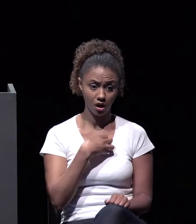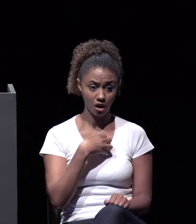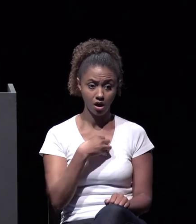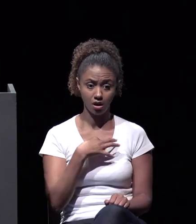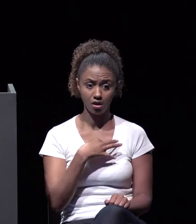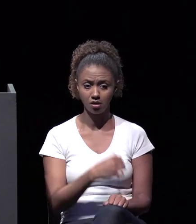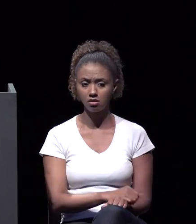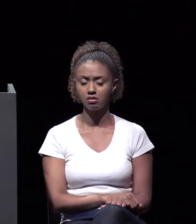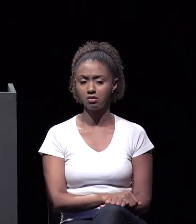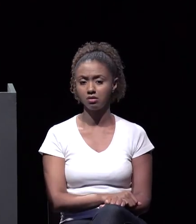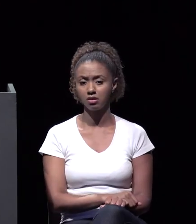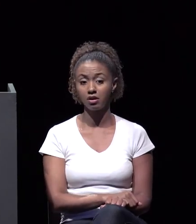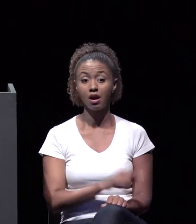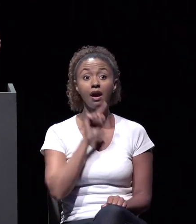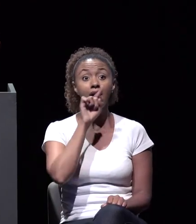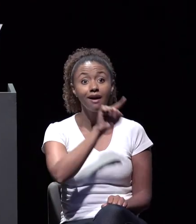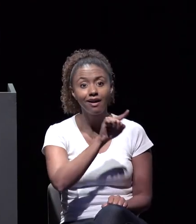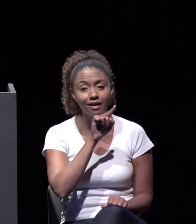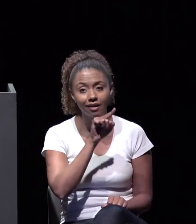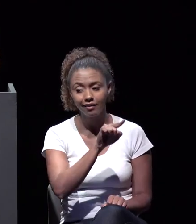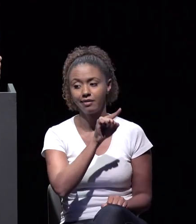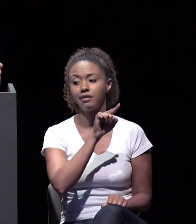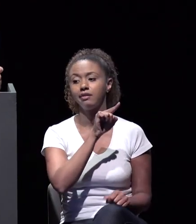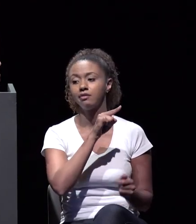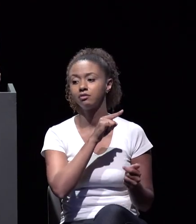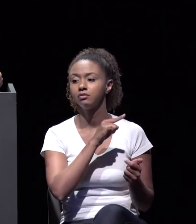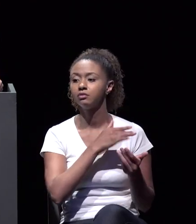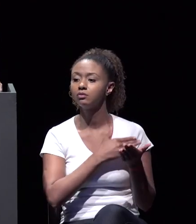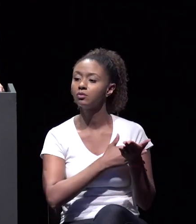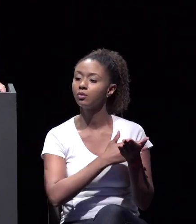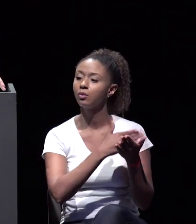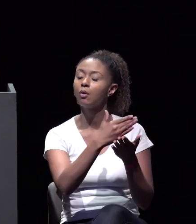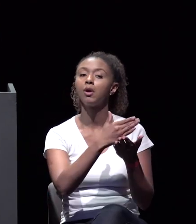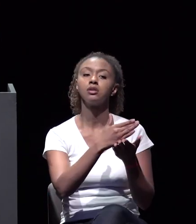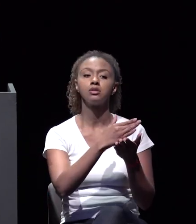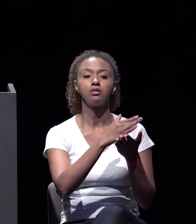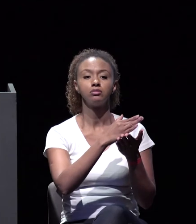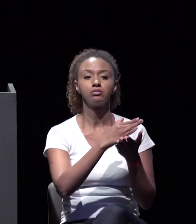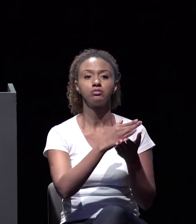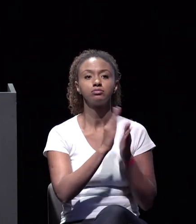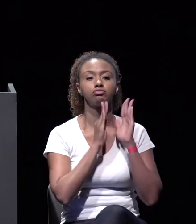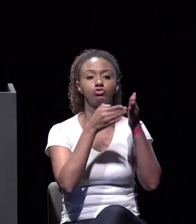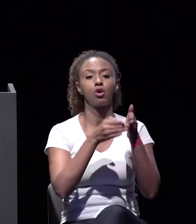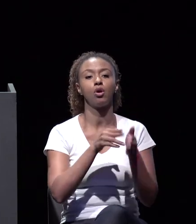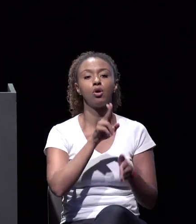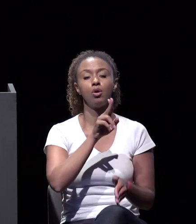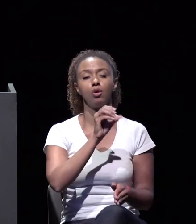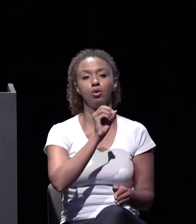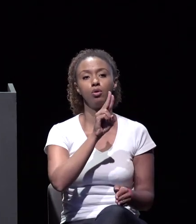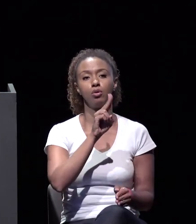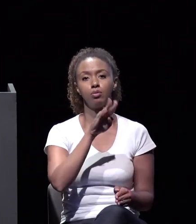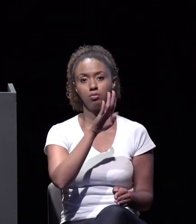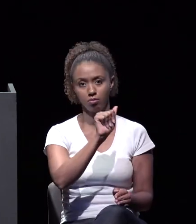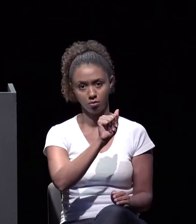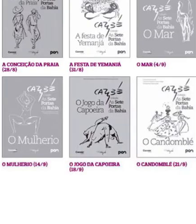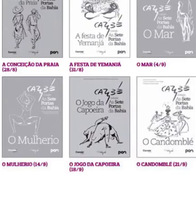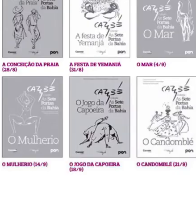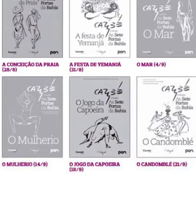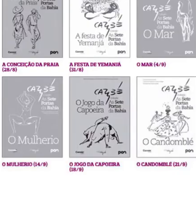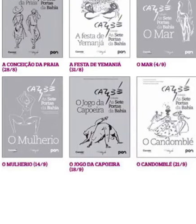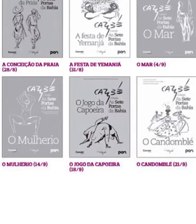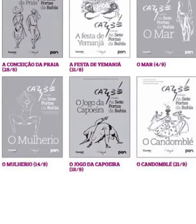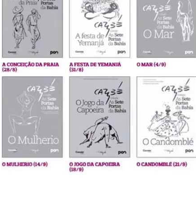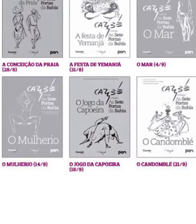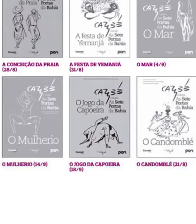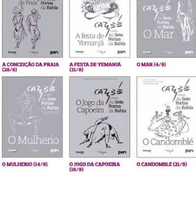dessa matriz né é em outro bairro bom é uma outra produção aqui dos cadernos do